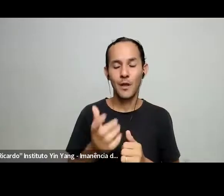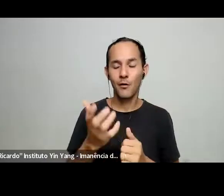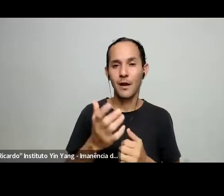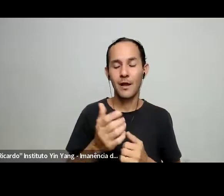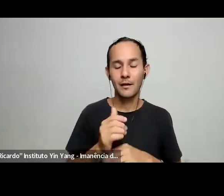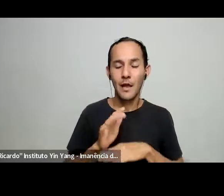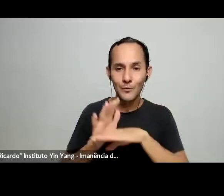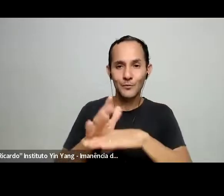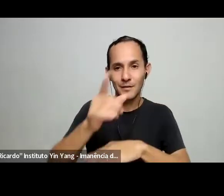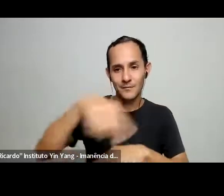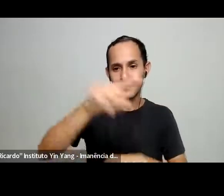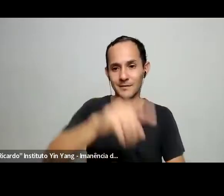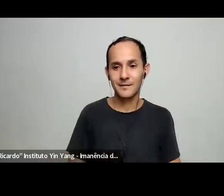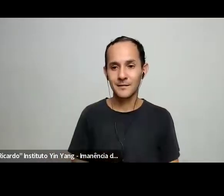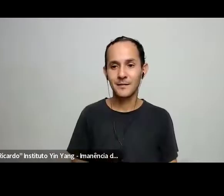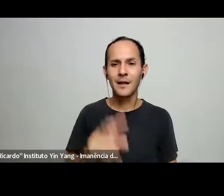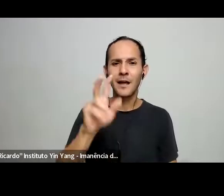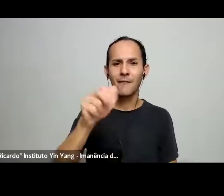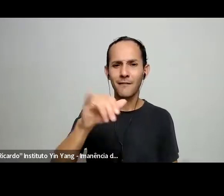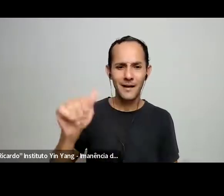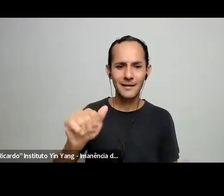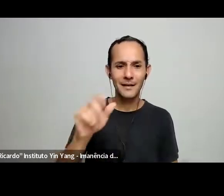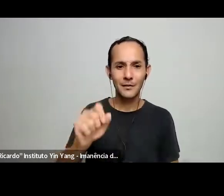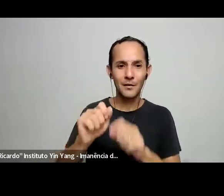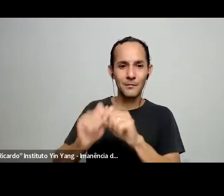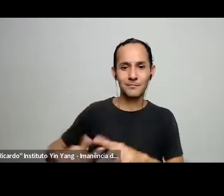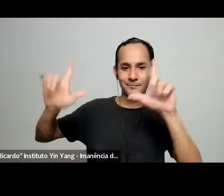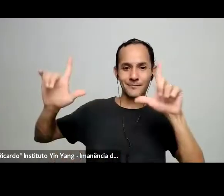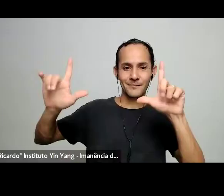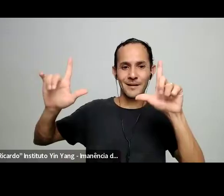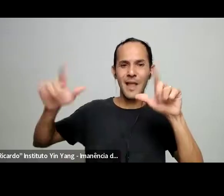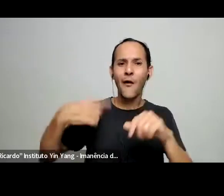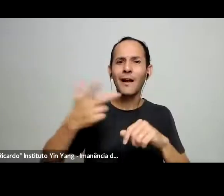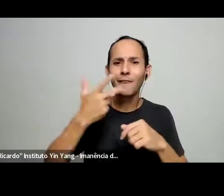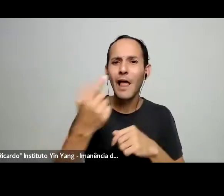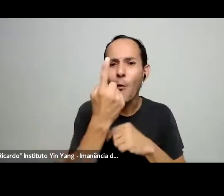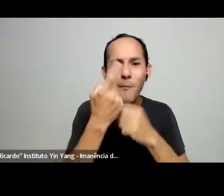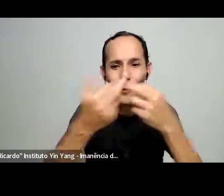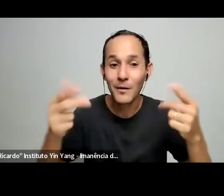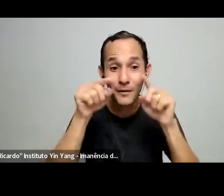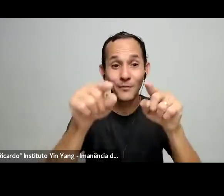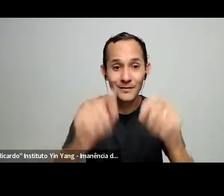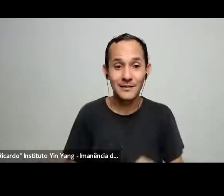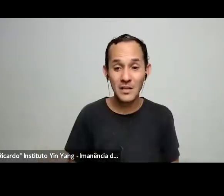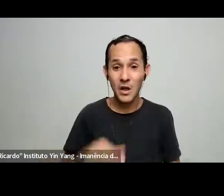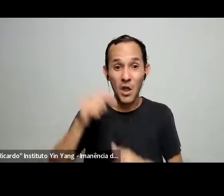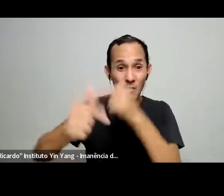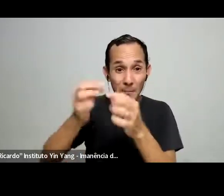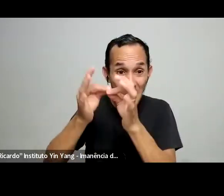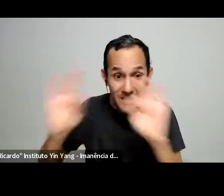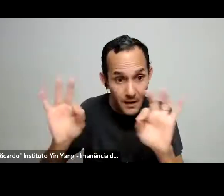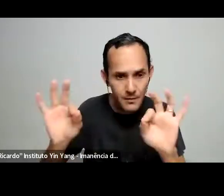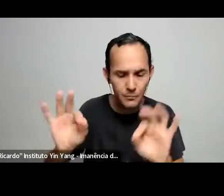for preciso. Ô, Vânia, então você para de compartilhar a tela e eu queria falar uma coisa. Não foi um trabalho simples,